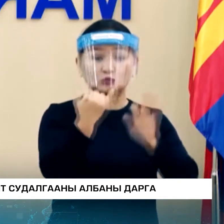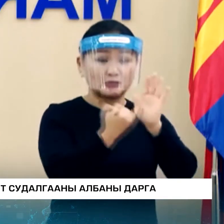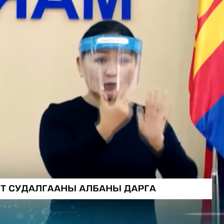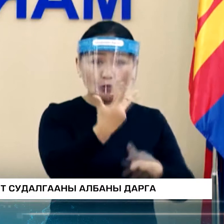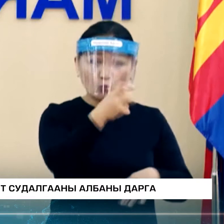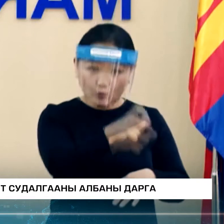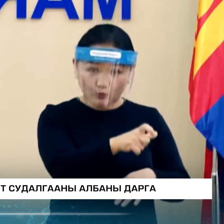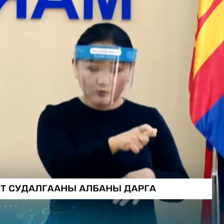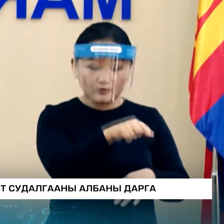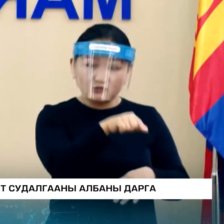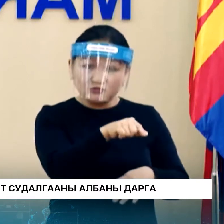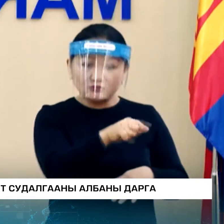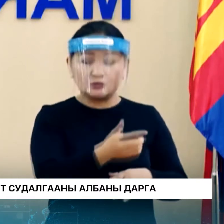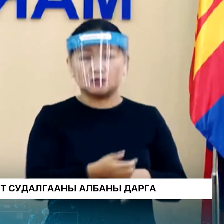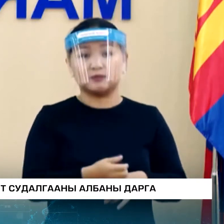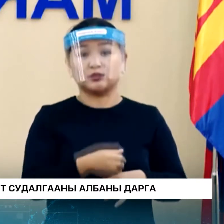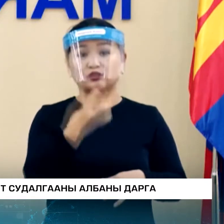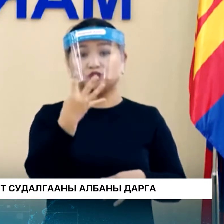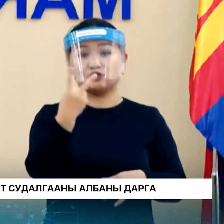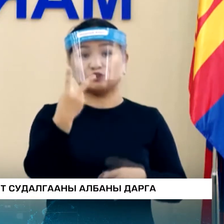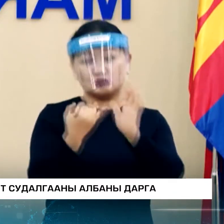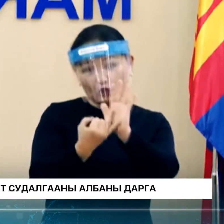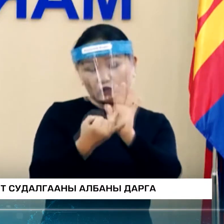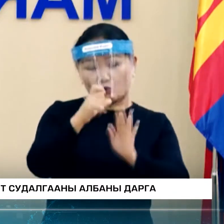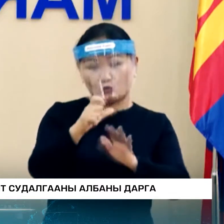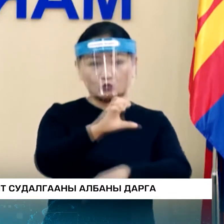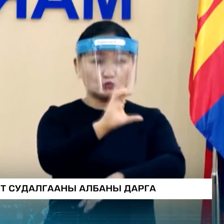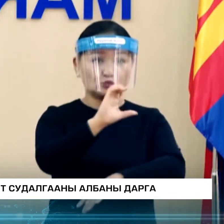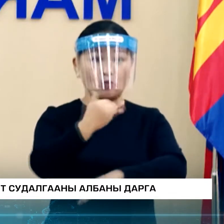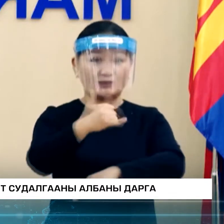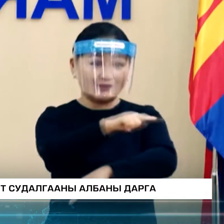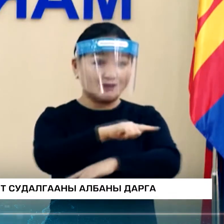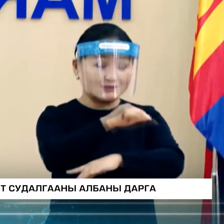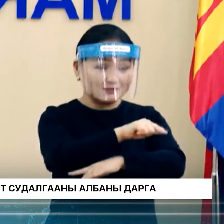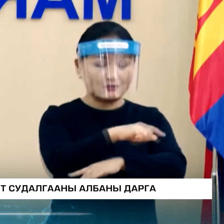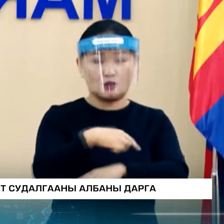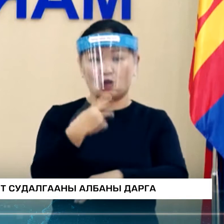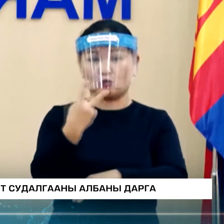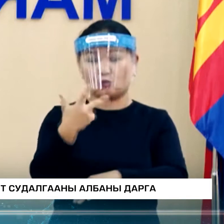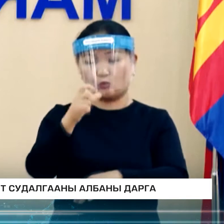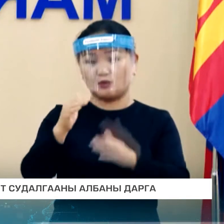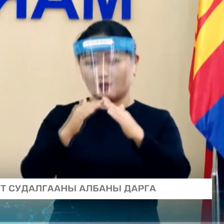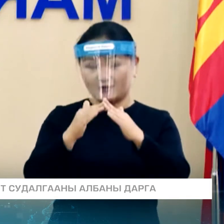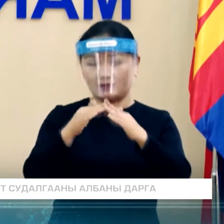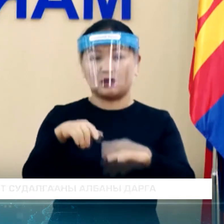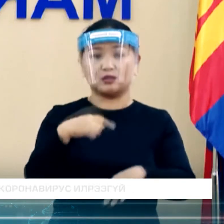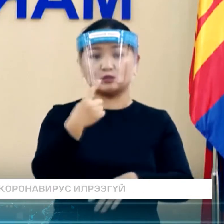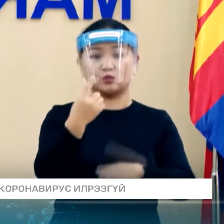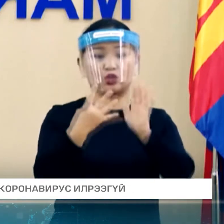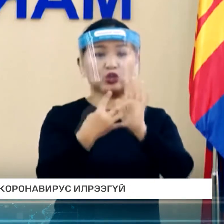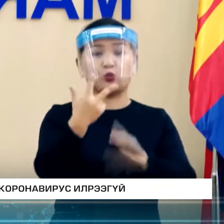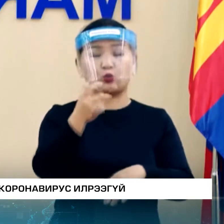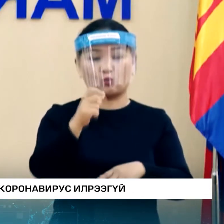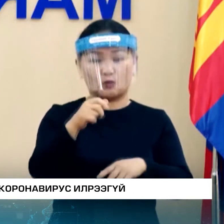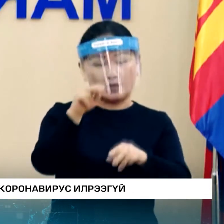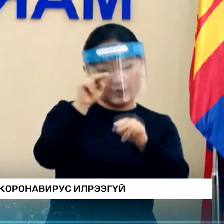За 63 хүний 47 хүний соёлд, 23 хүний гэрт, 193 хүн ажиглалт хандлагын